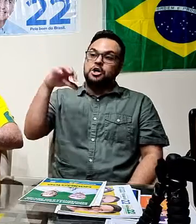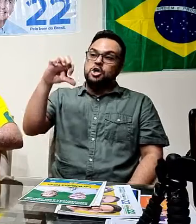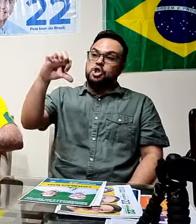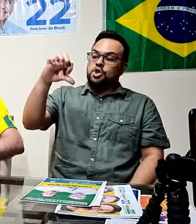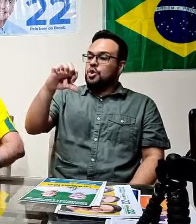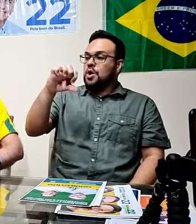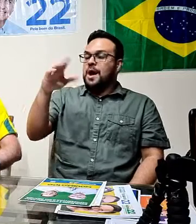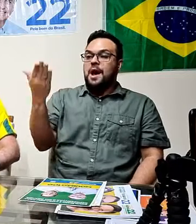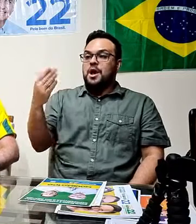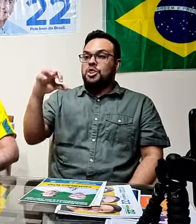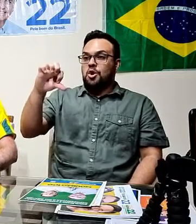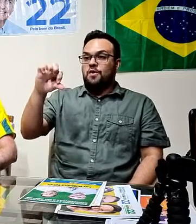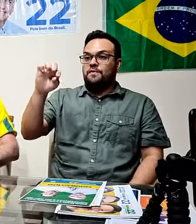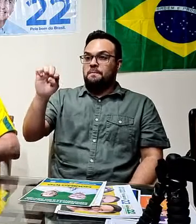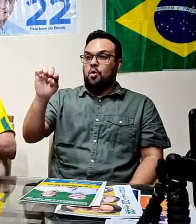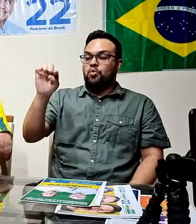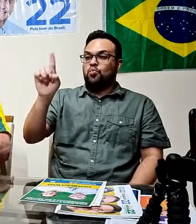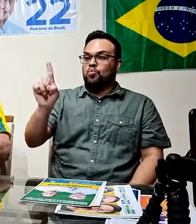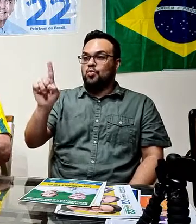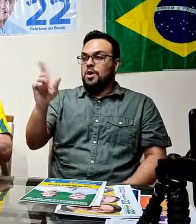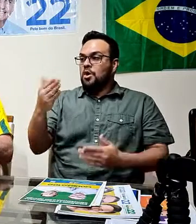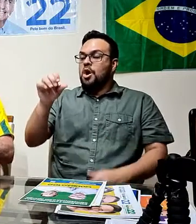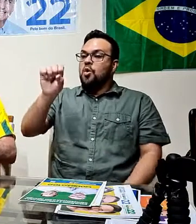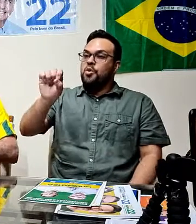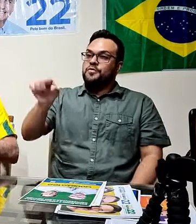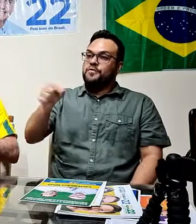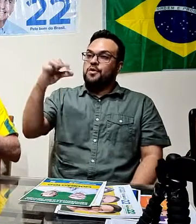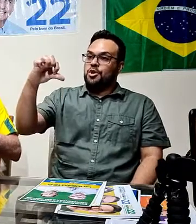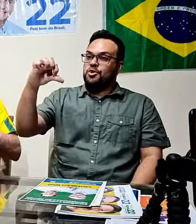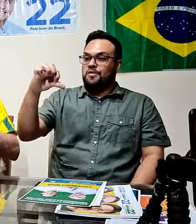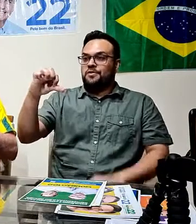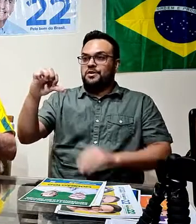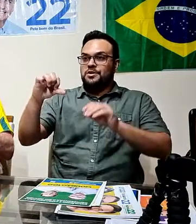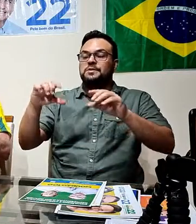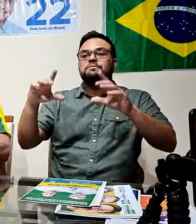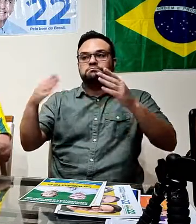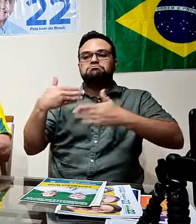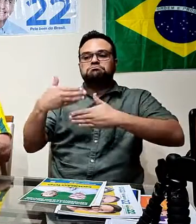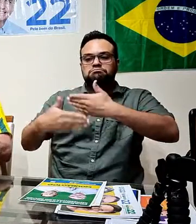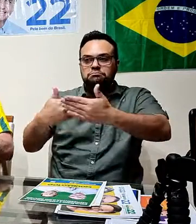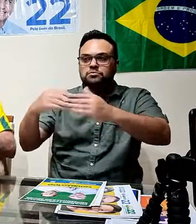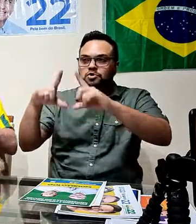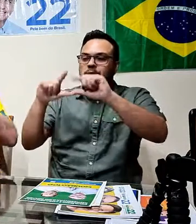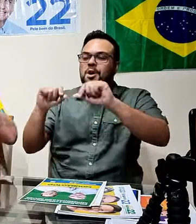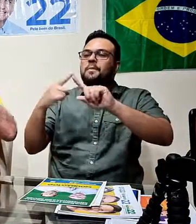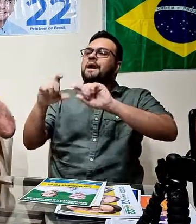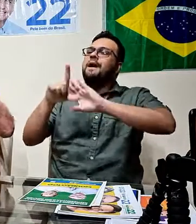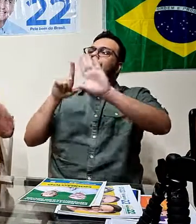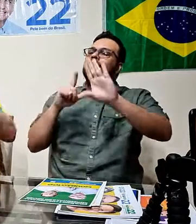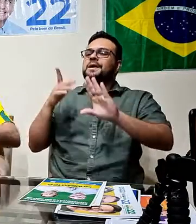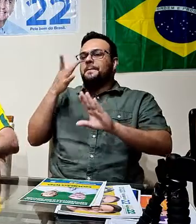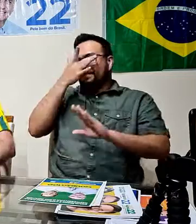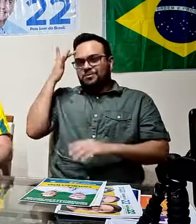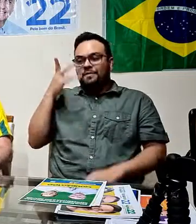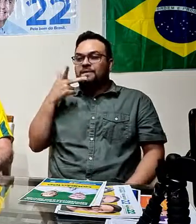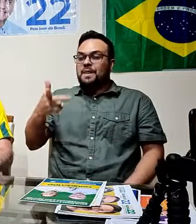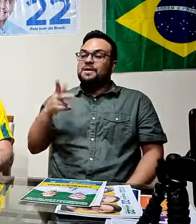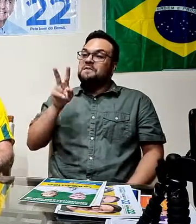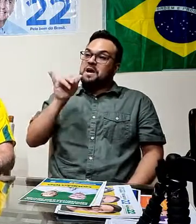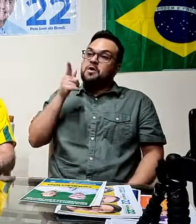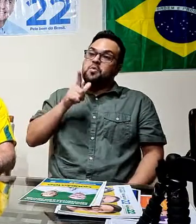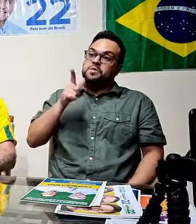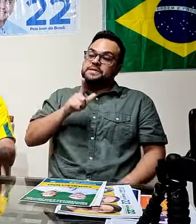caiu para 8,9. Muita gente dizia que esse número, né, só seria atingido em